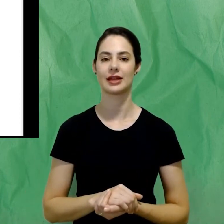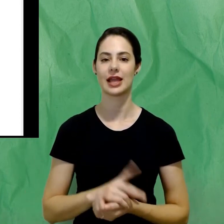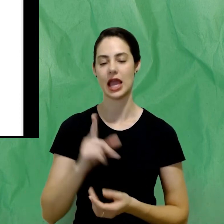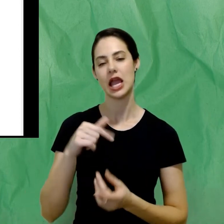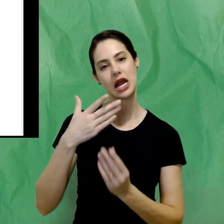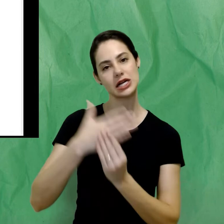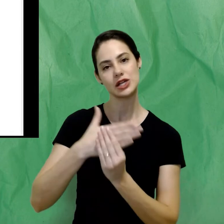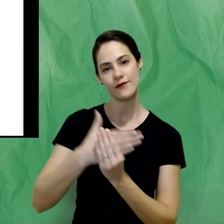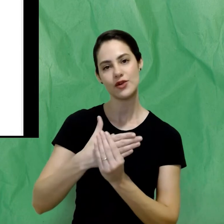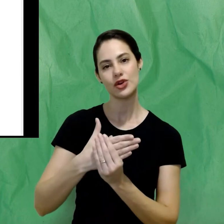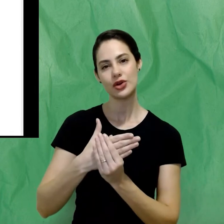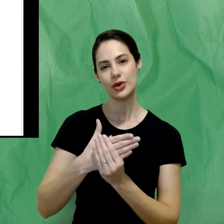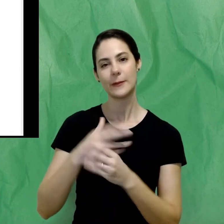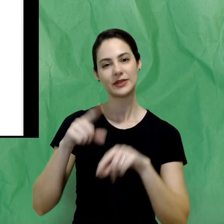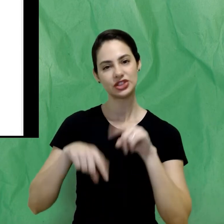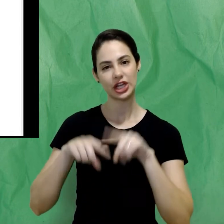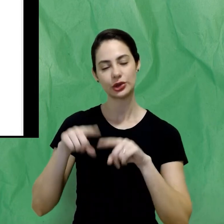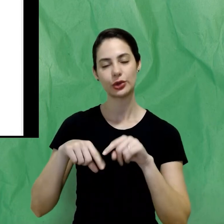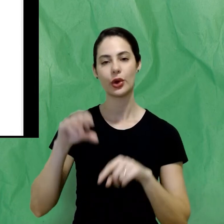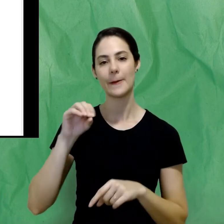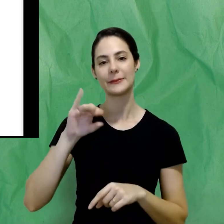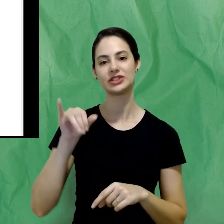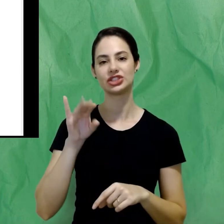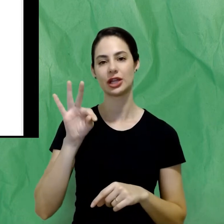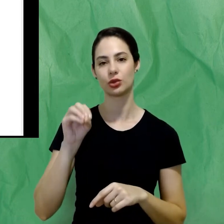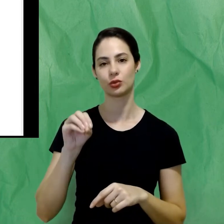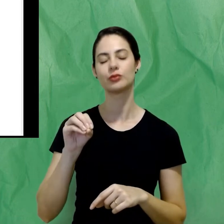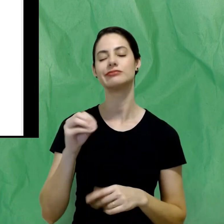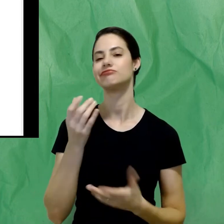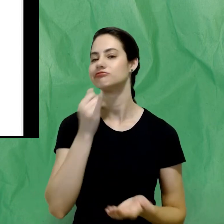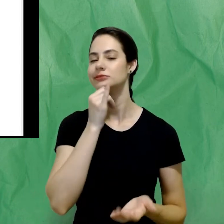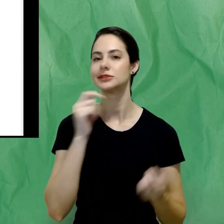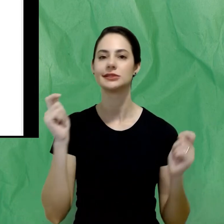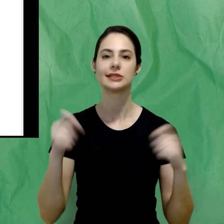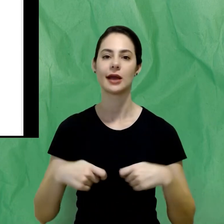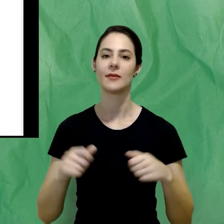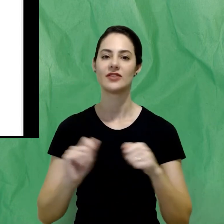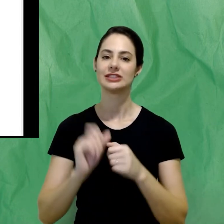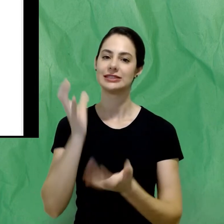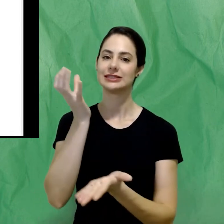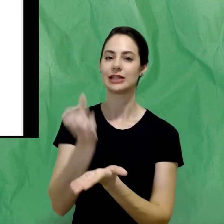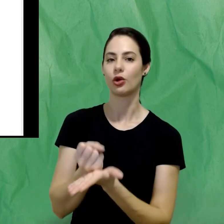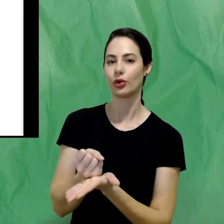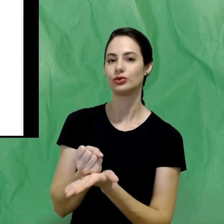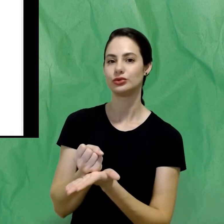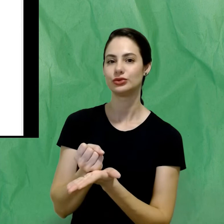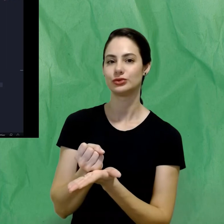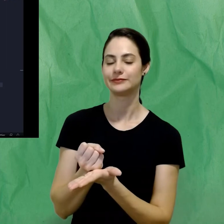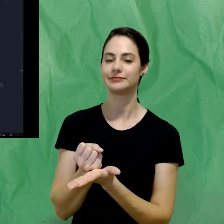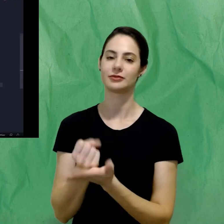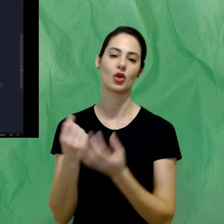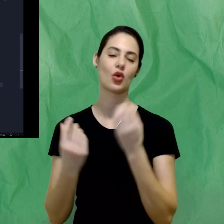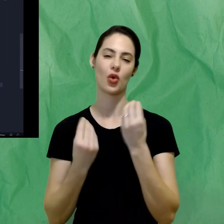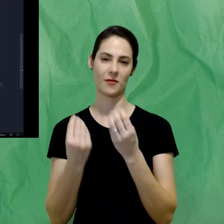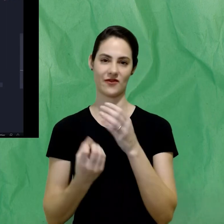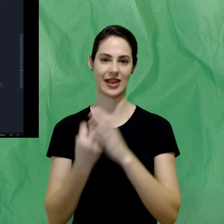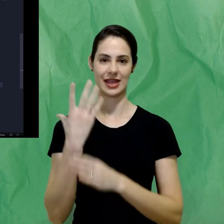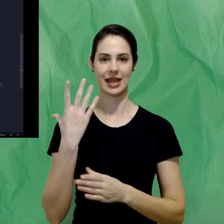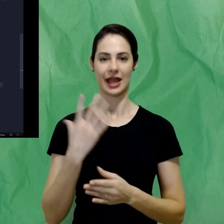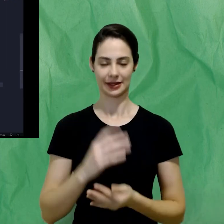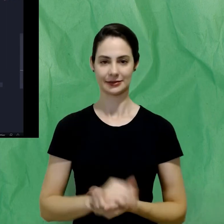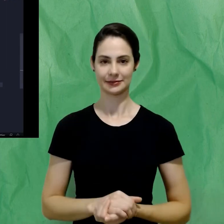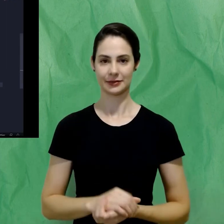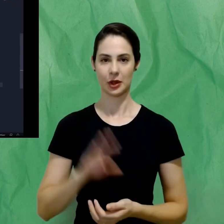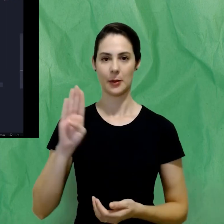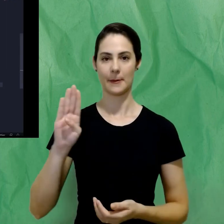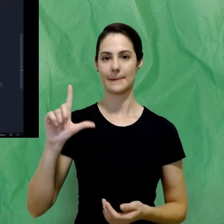um arquivo. E esse objeto ele pode ser utilizado, por exemplo, para ser feito o download. Então, como que a gente cria